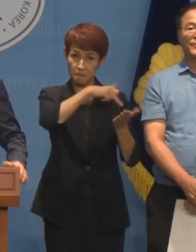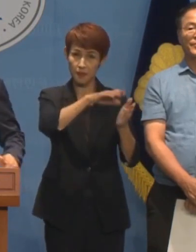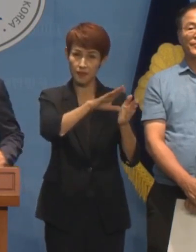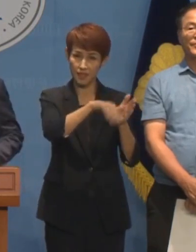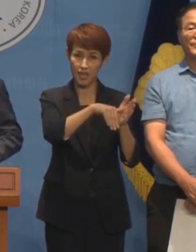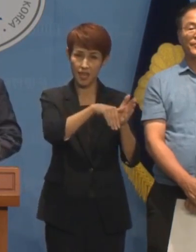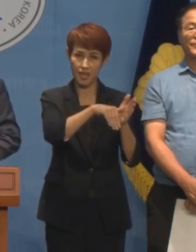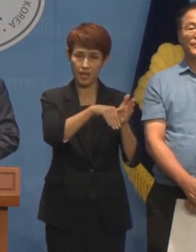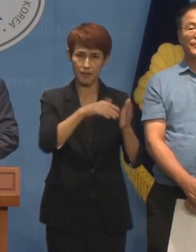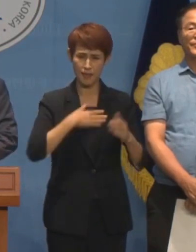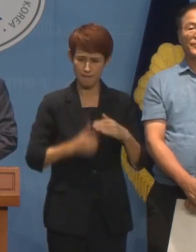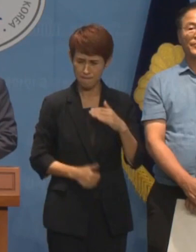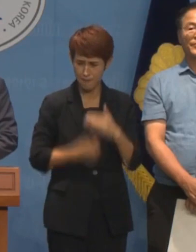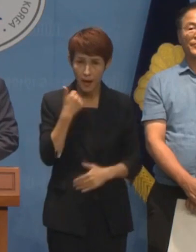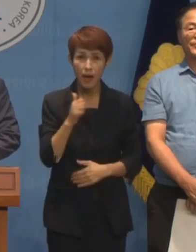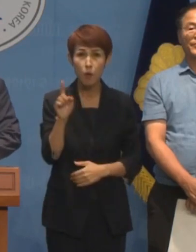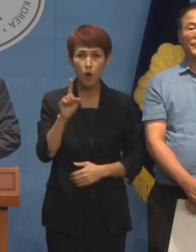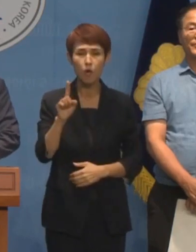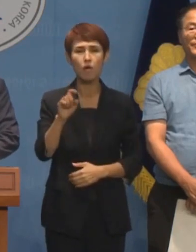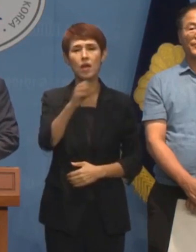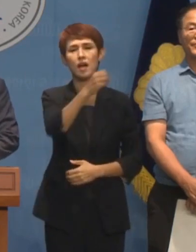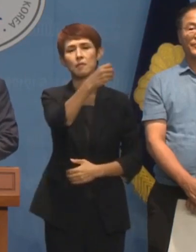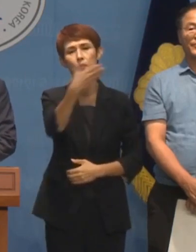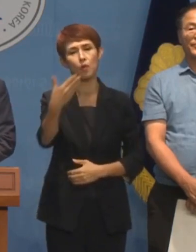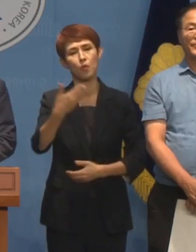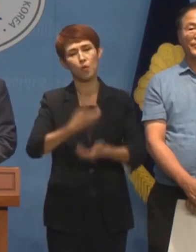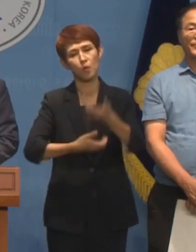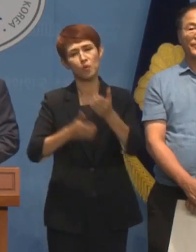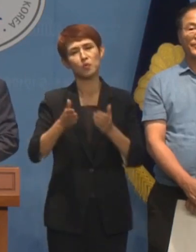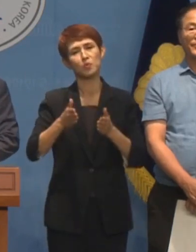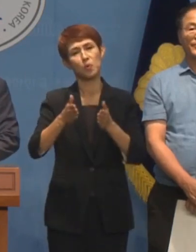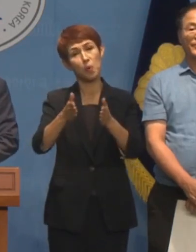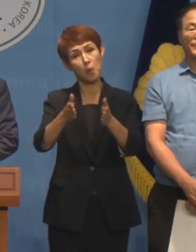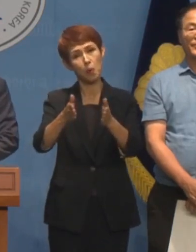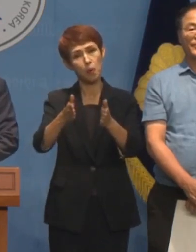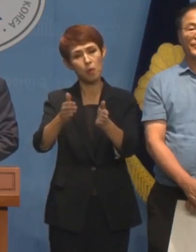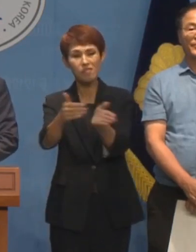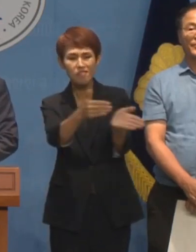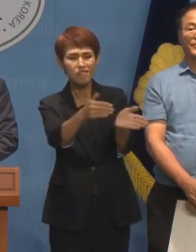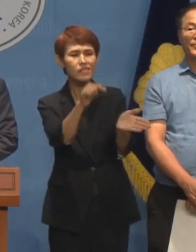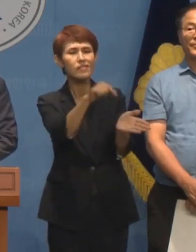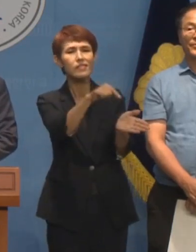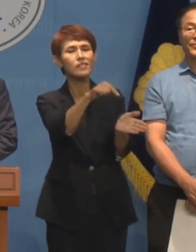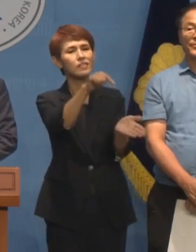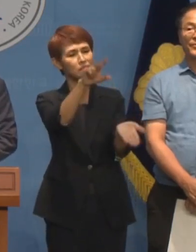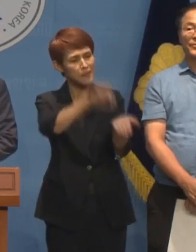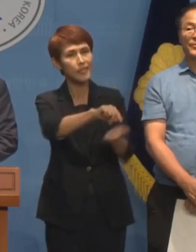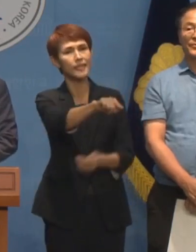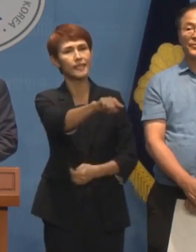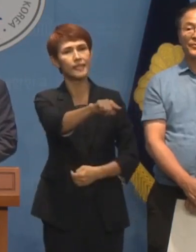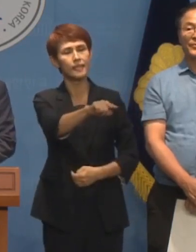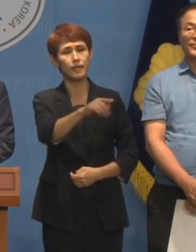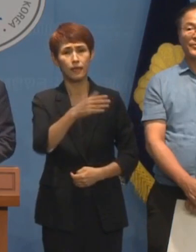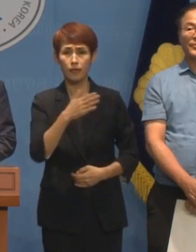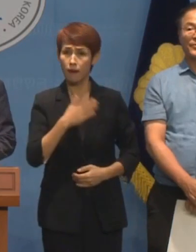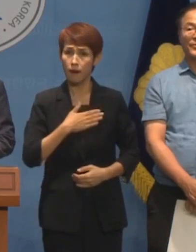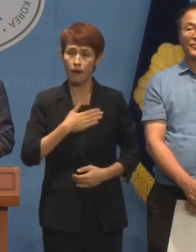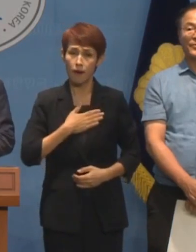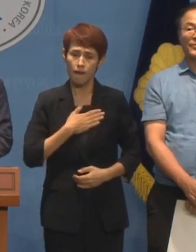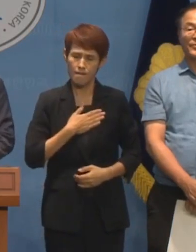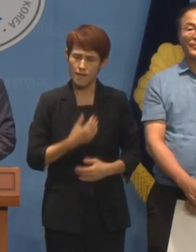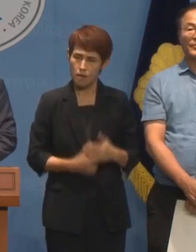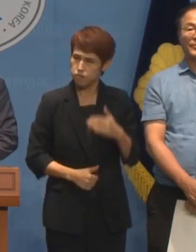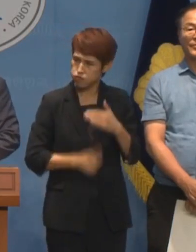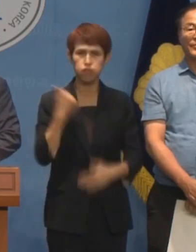가장 제가 분노했던 것은 양평 고속도로를 꺾어버린 사건, 이것에 대해서 제가